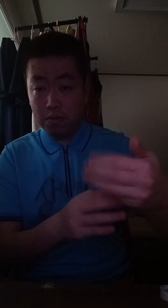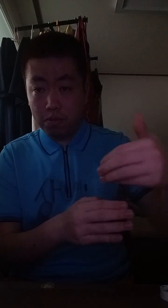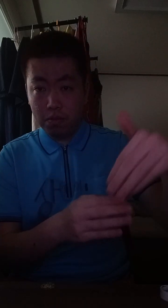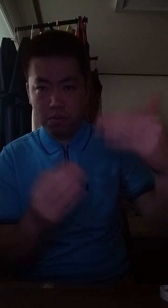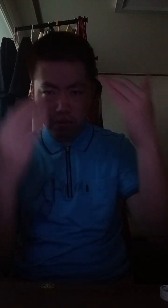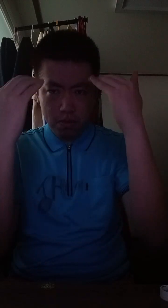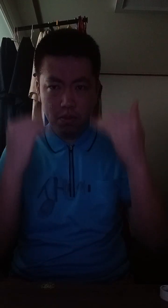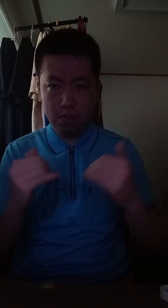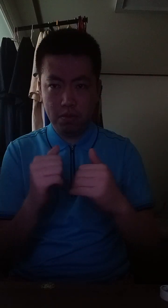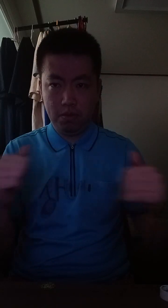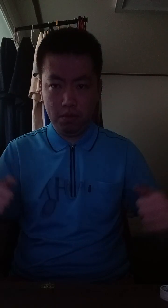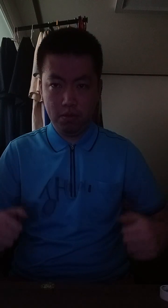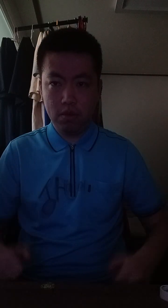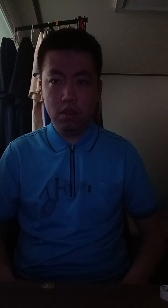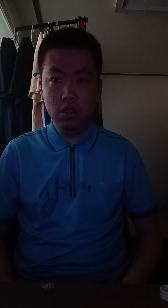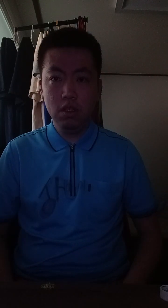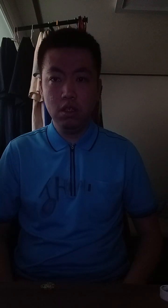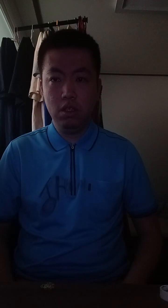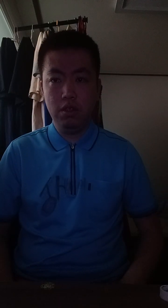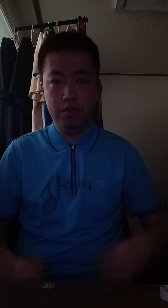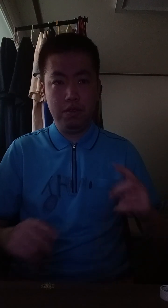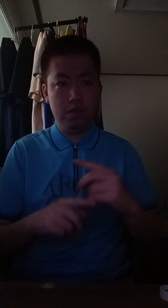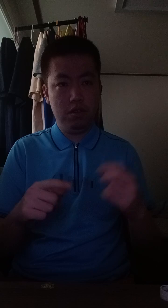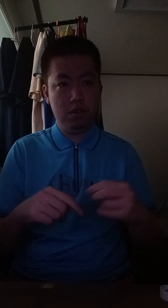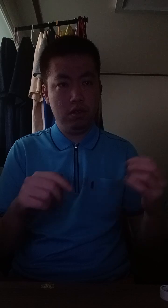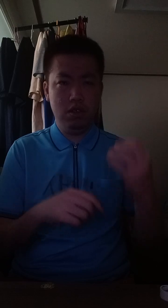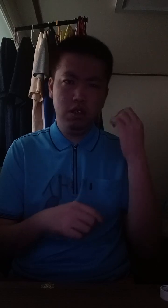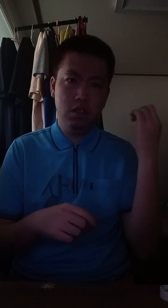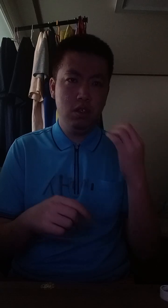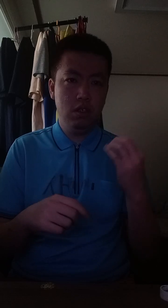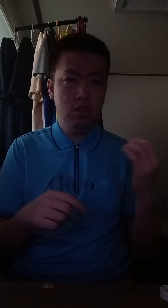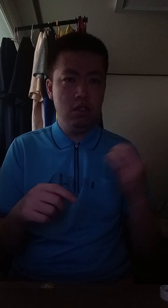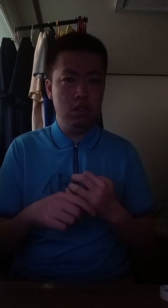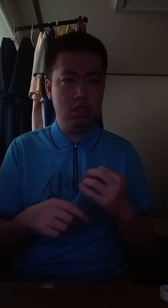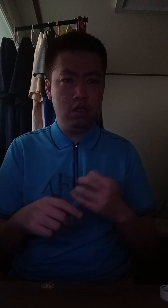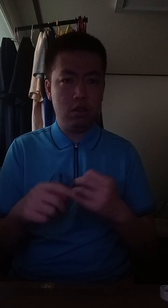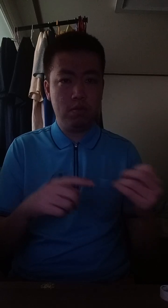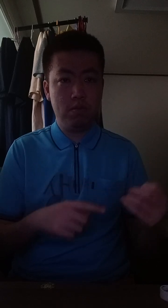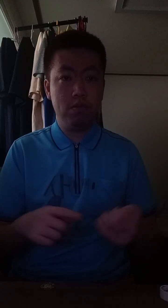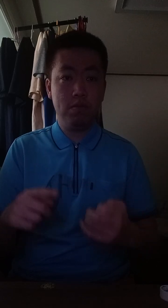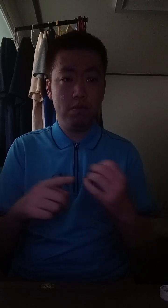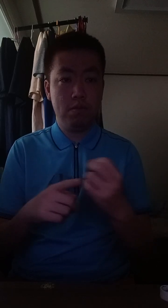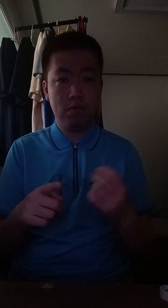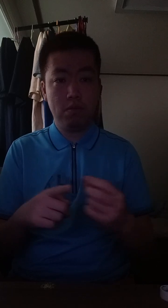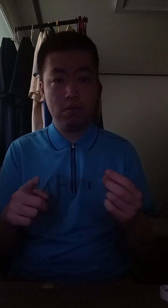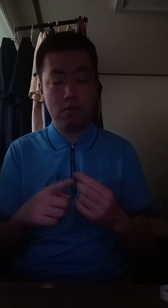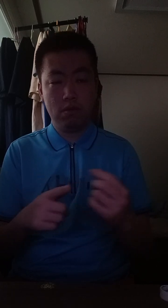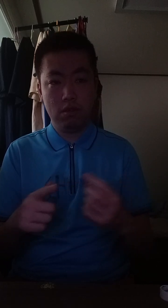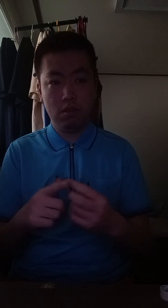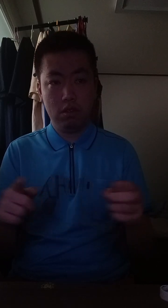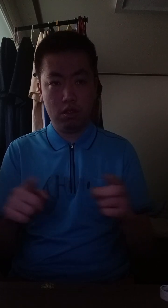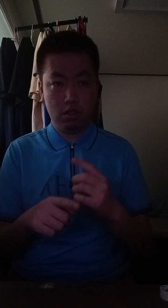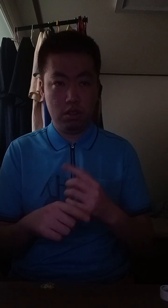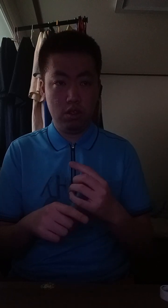찜통더위를 식힙니다. 간신히 애들을 재우고 애엄마도 같이 간신히 자고 있고 저는 도저히